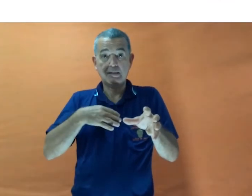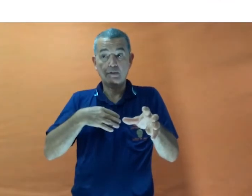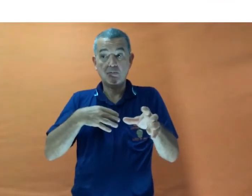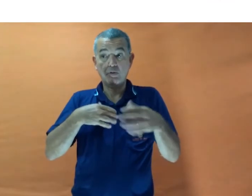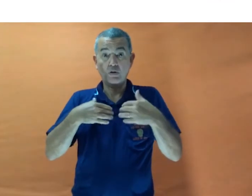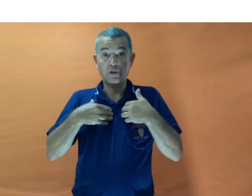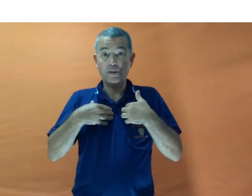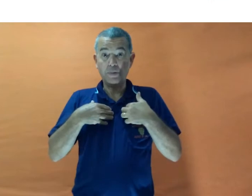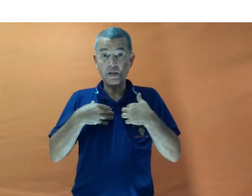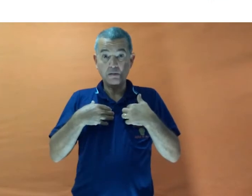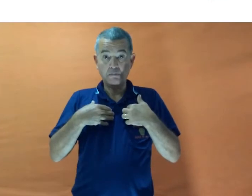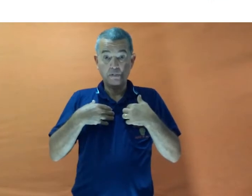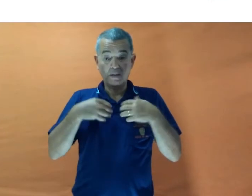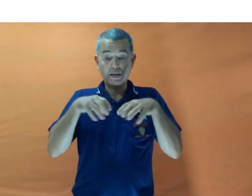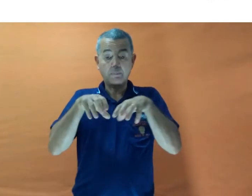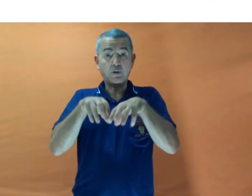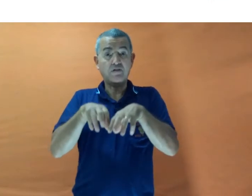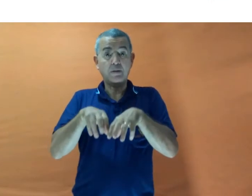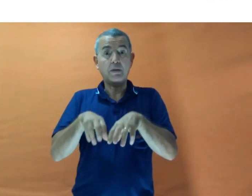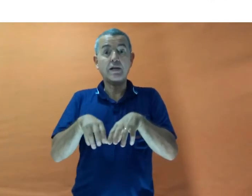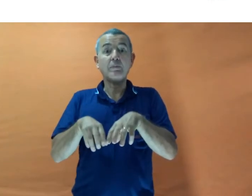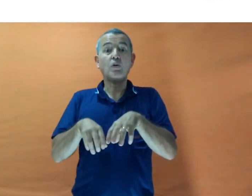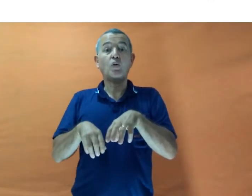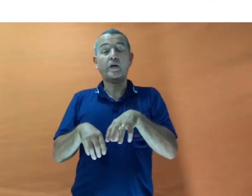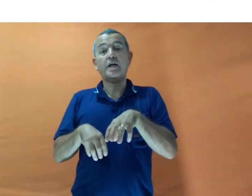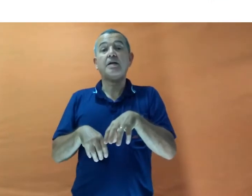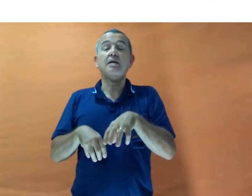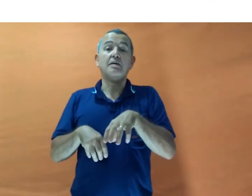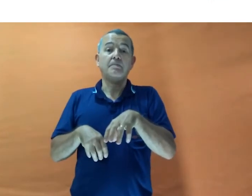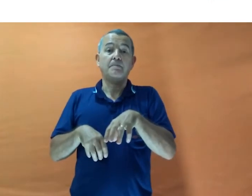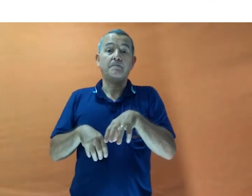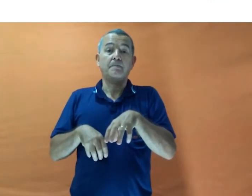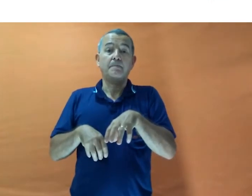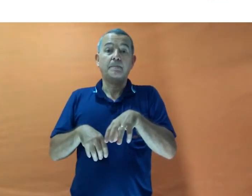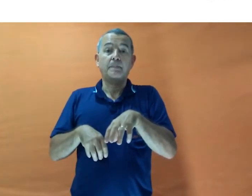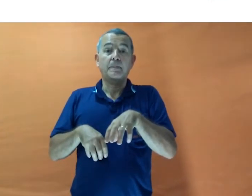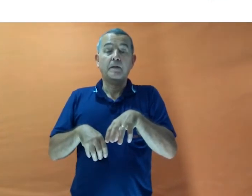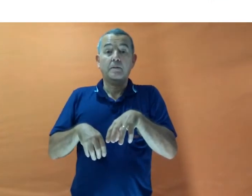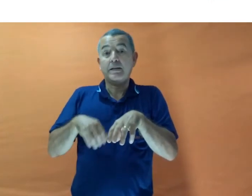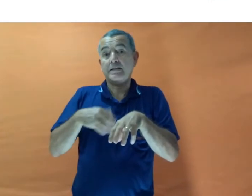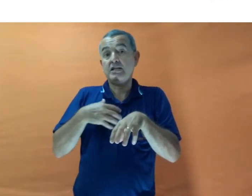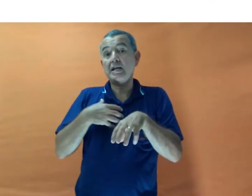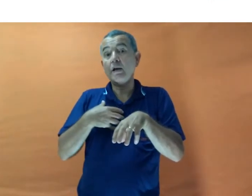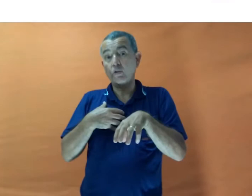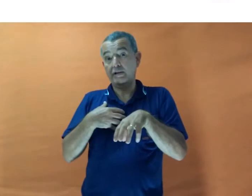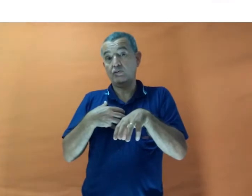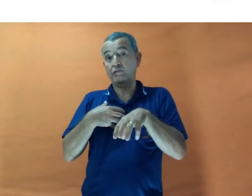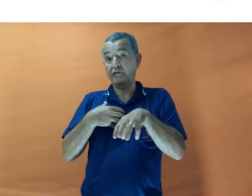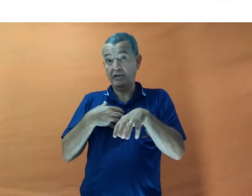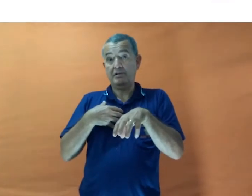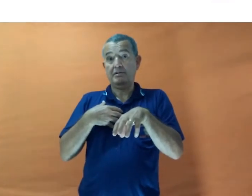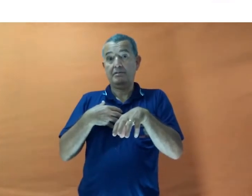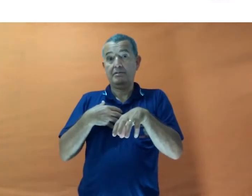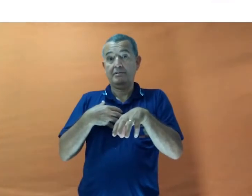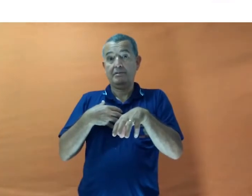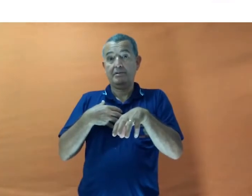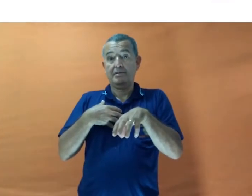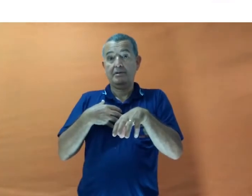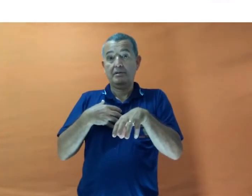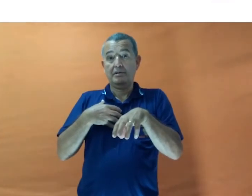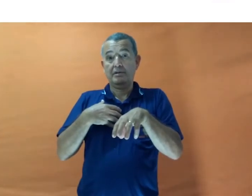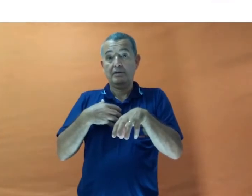em relação a mim e a bola vermelha eu coloquei aqui. Mas se eu resolver